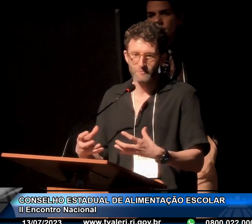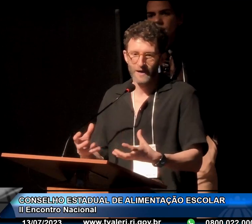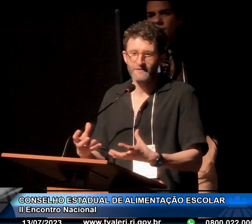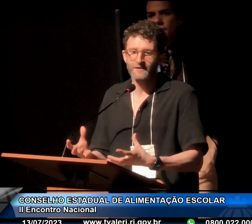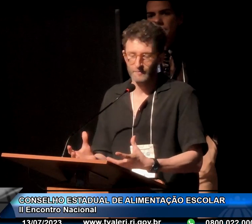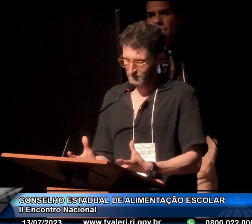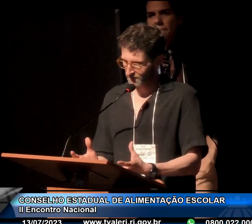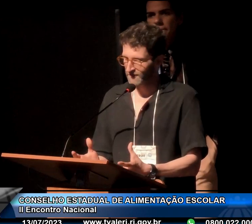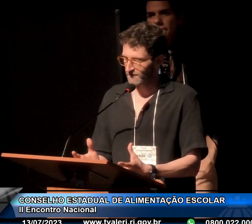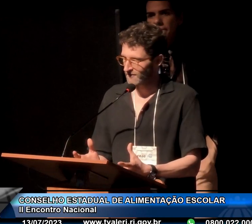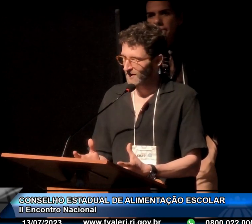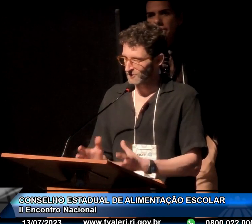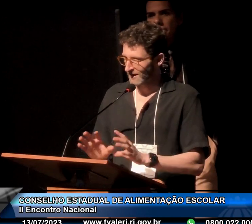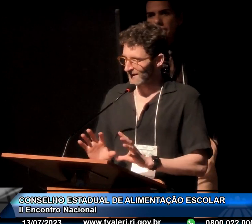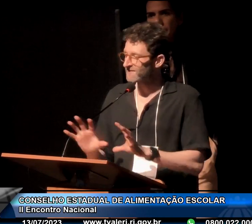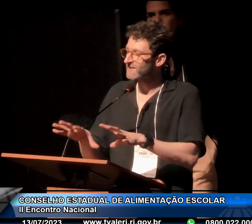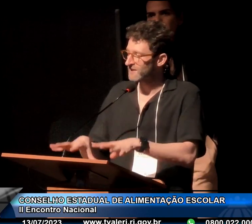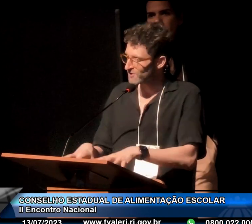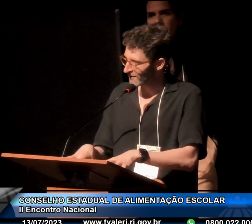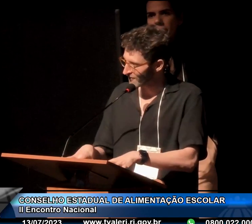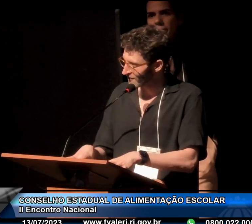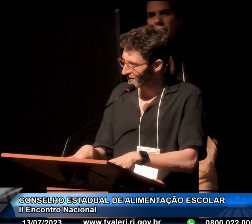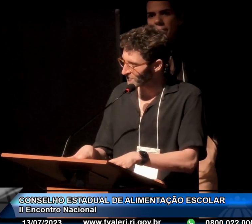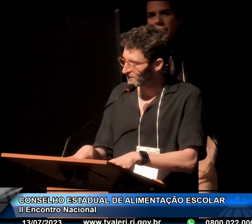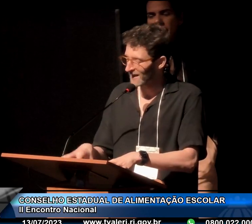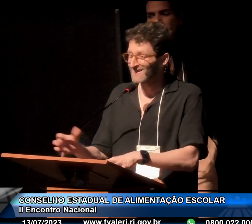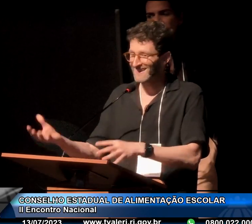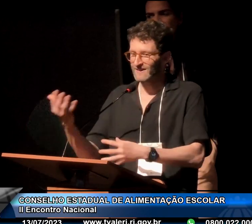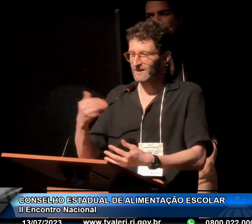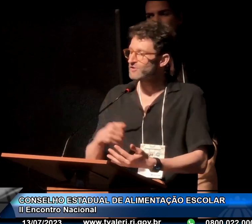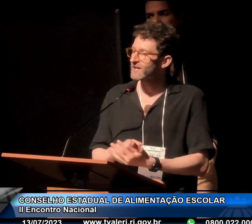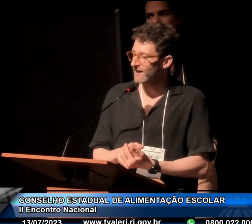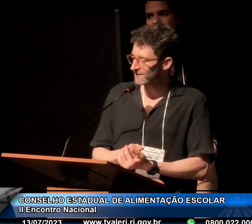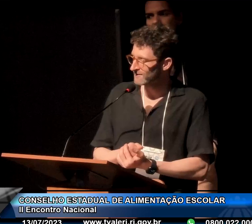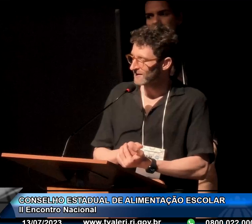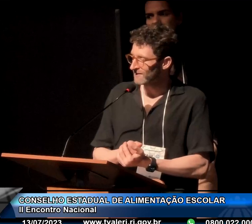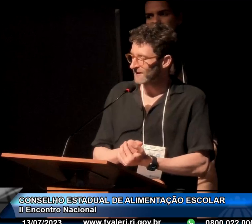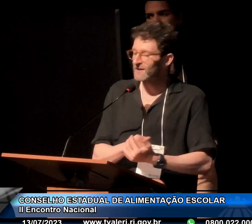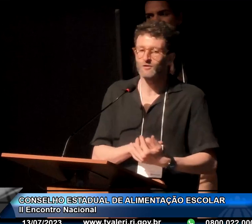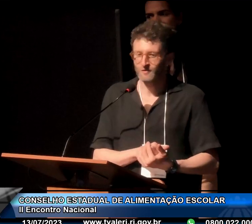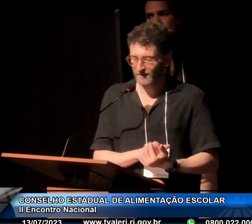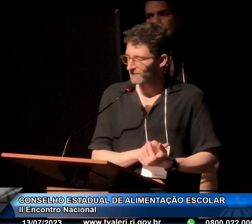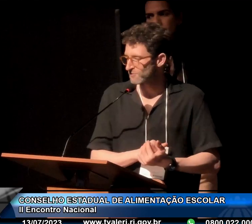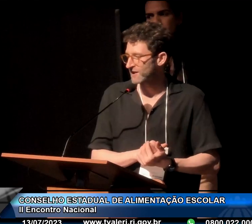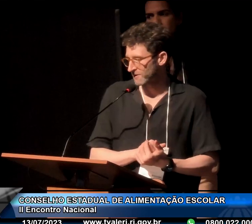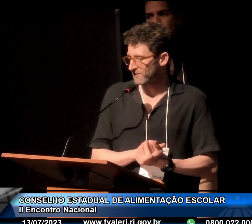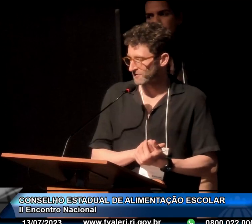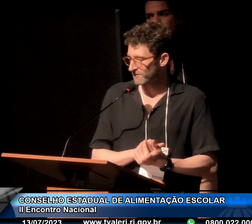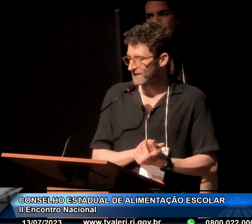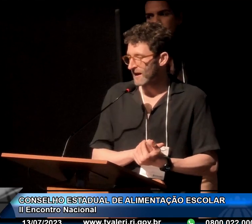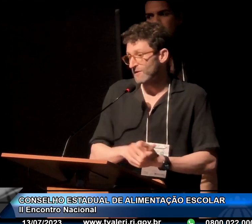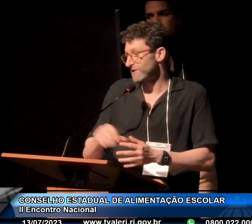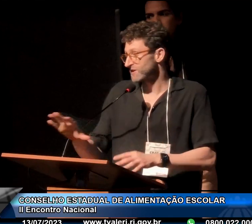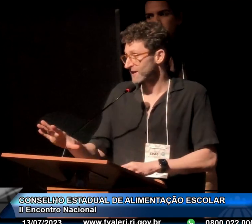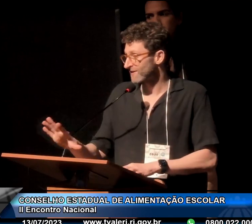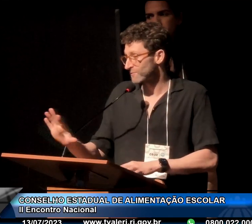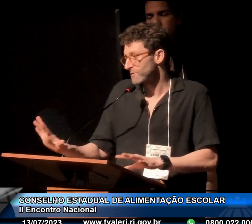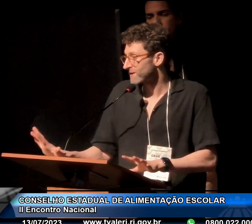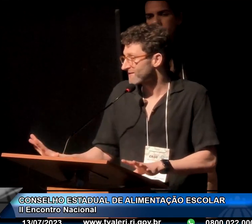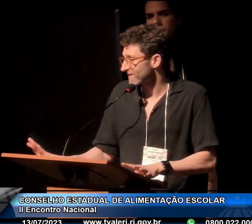seja feito mais rápido possível de que nessa linha de raciocínio do que atender de caro sem ter a confirmação do diagnóstico